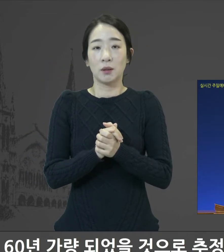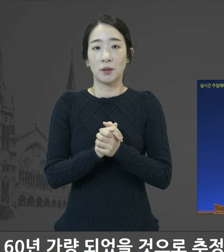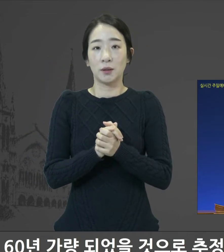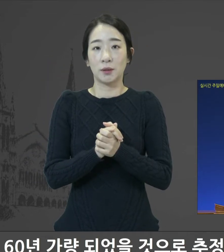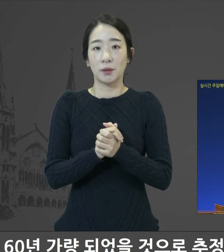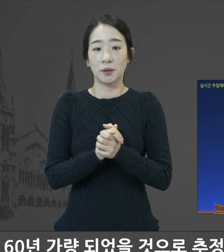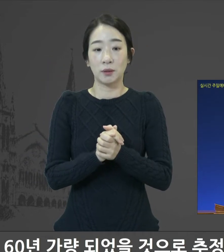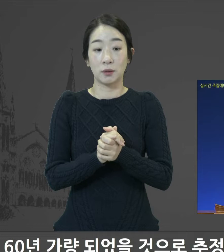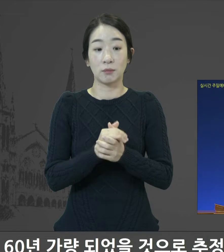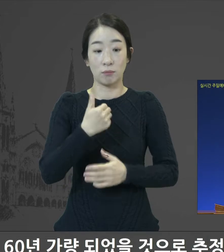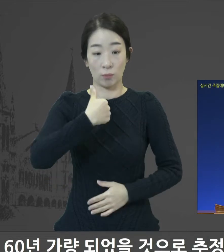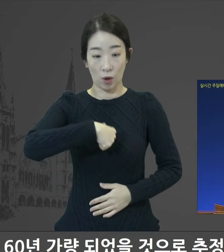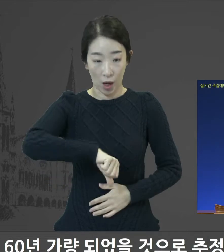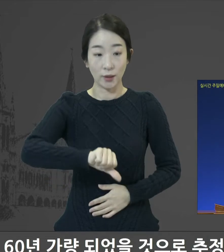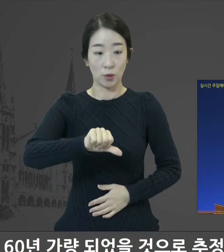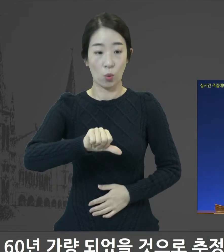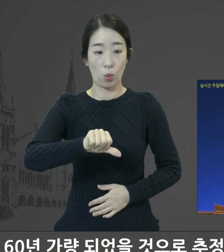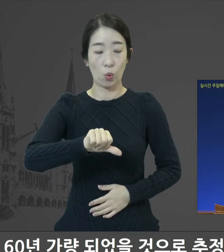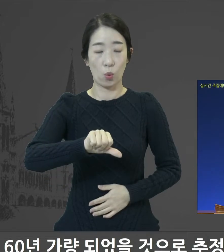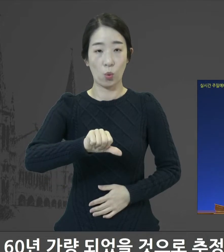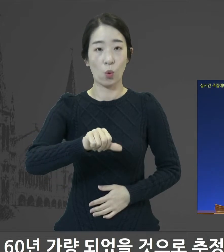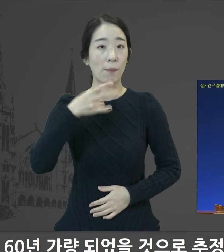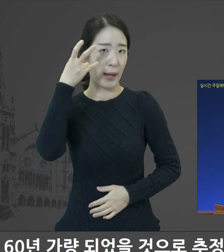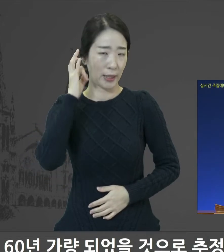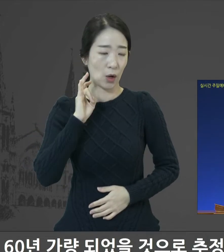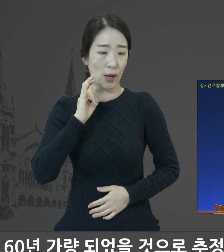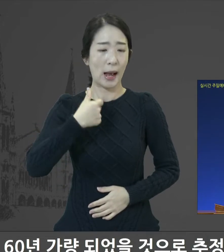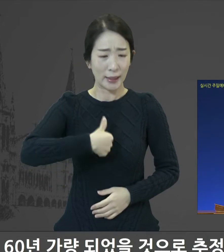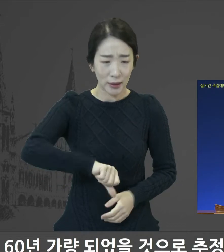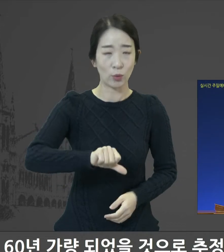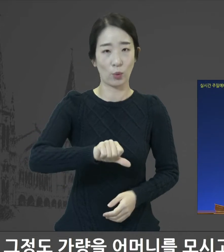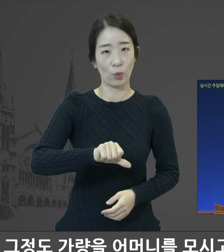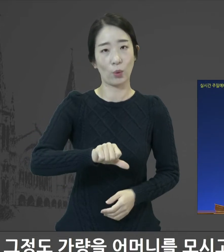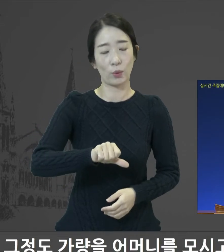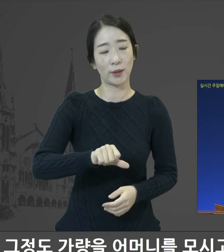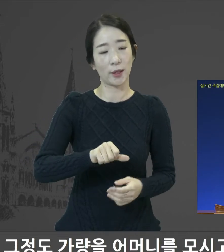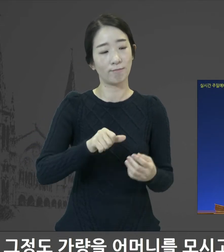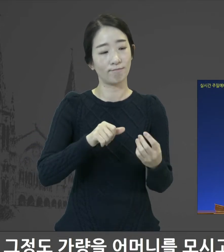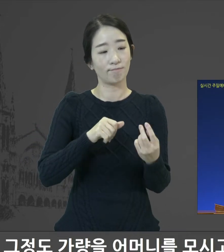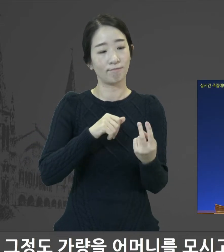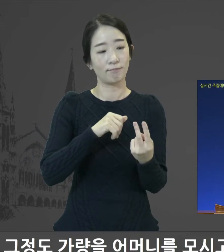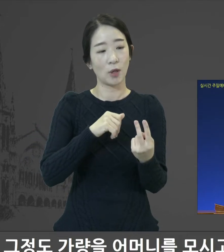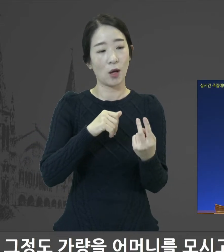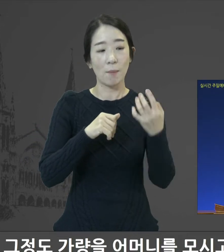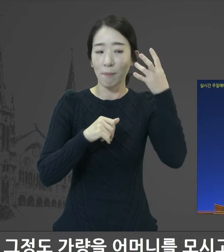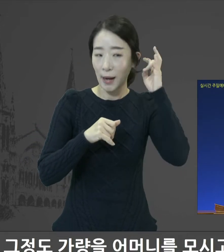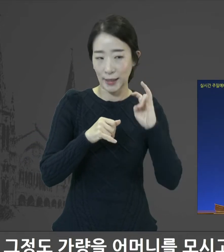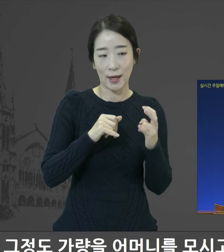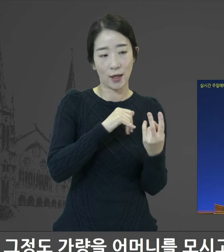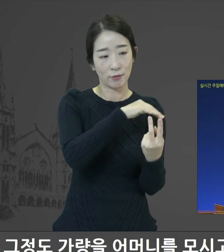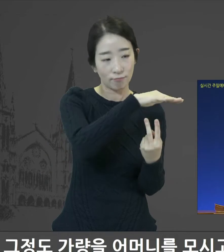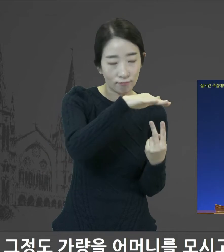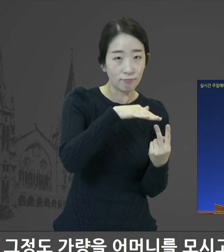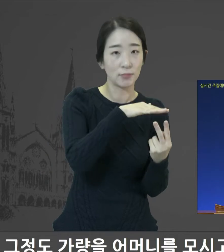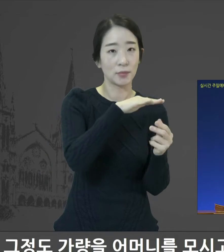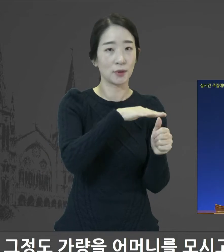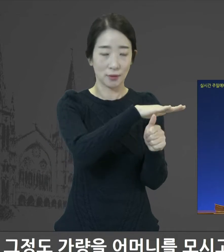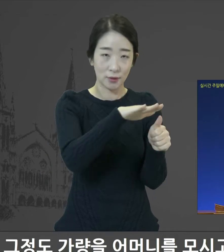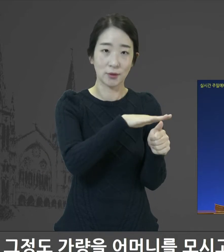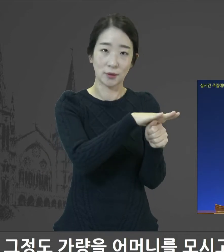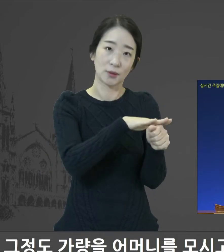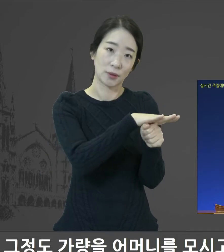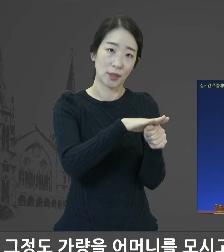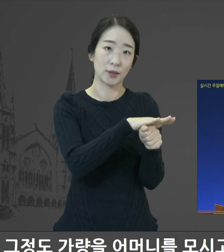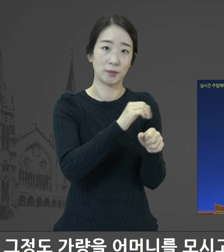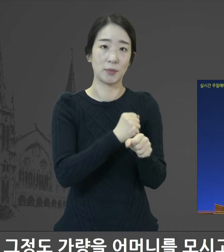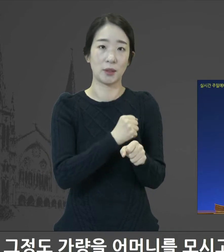평범한 아들로 생활했습니다. 영적으로 민감했던 요한은 그 기간 동안 정말 깊어졌습니다. 그래서